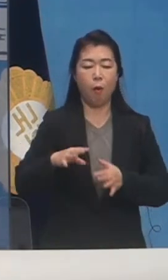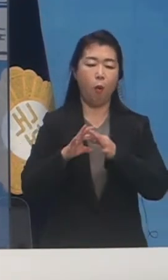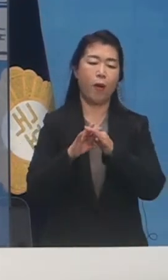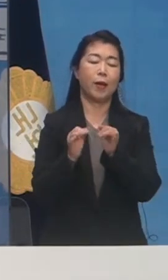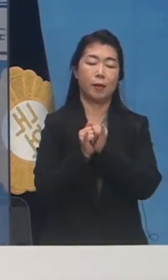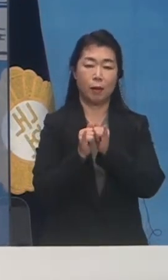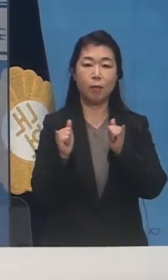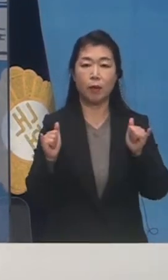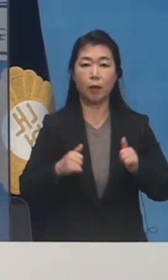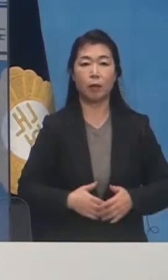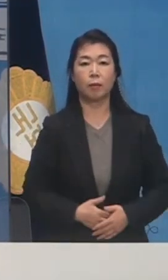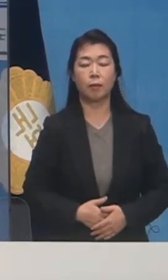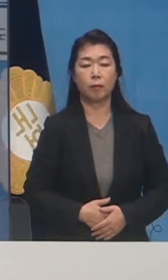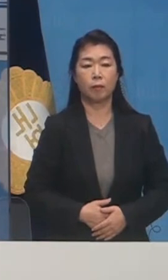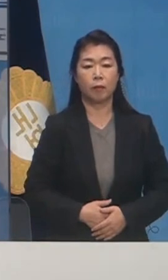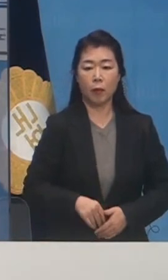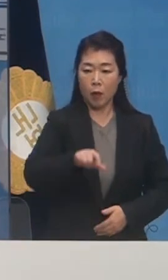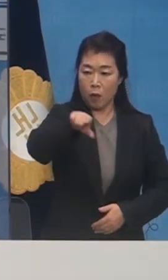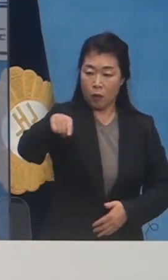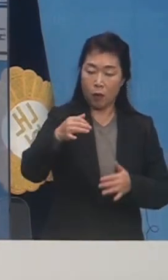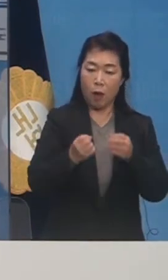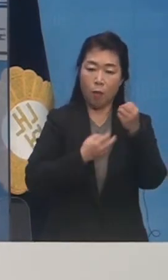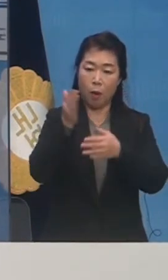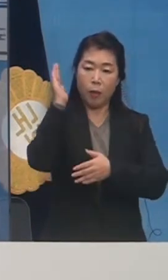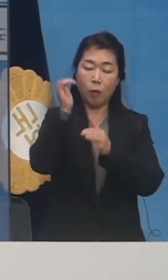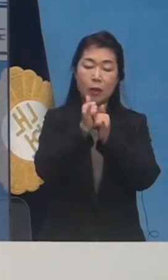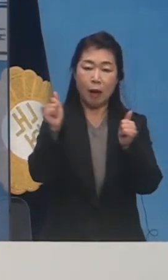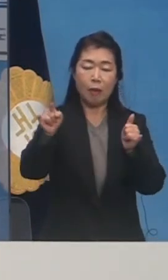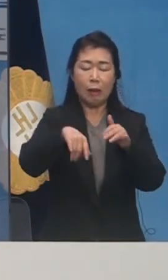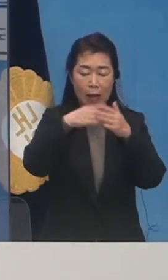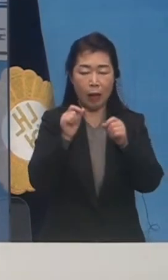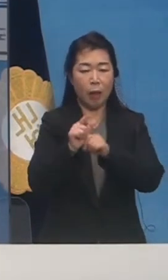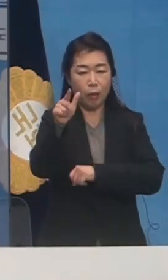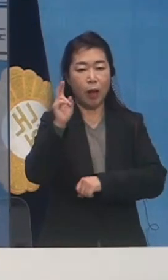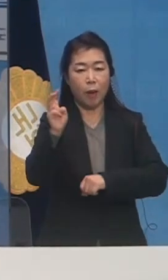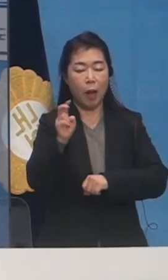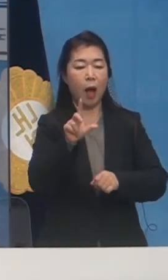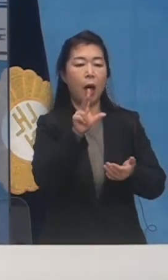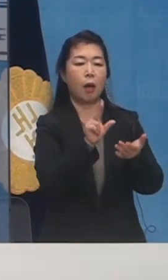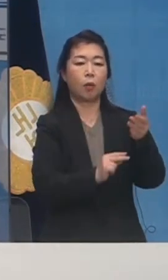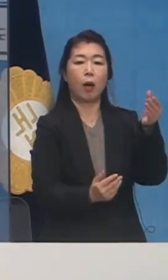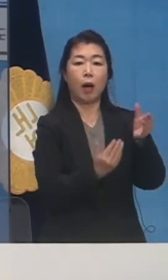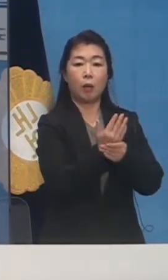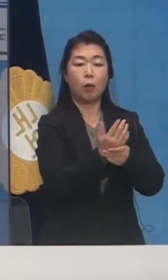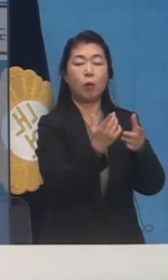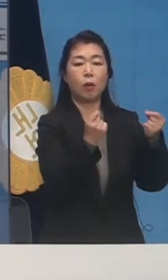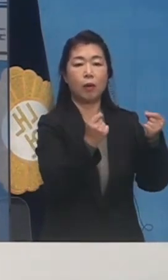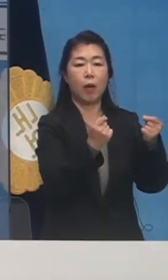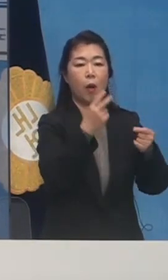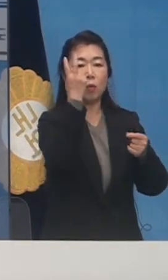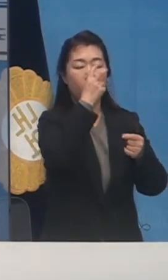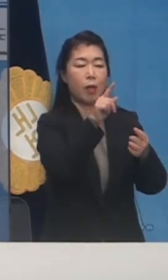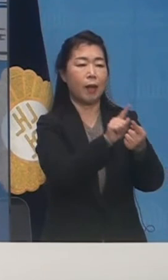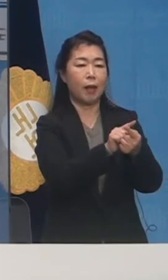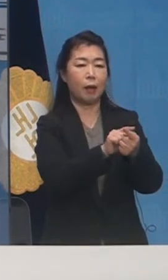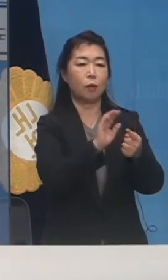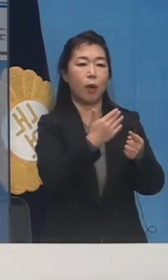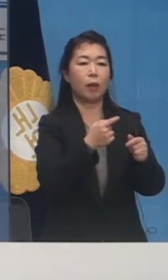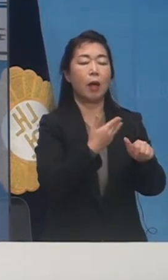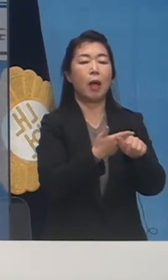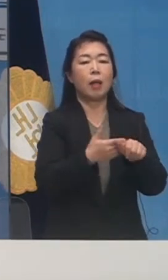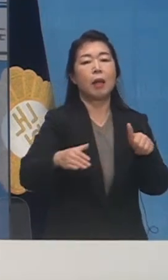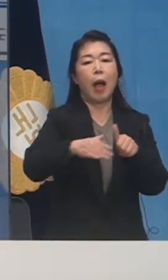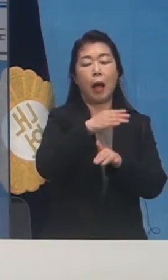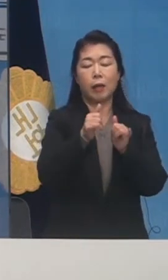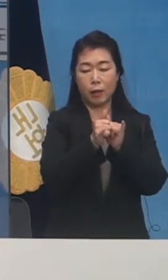연루자들이었다. 가해자를 위해 진술한 참고인은 같은 사건으로 조상 대상이 된 다른